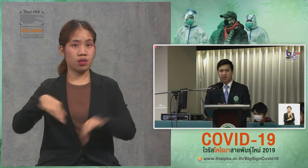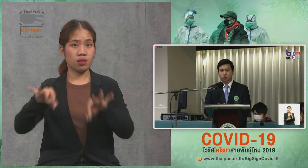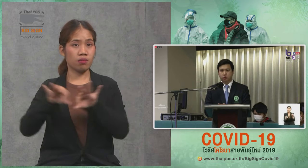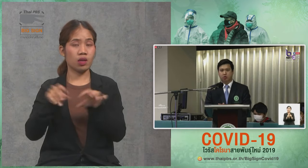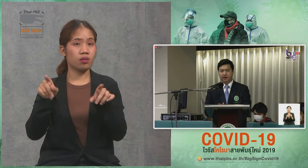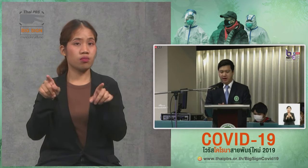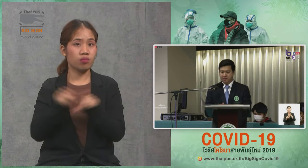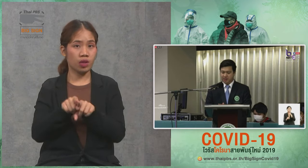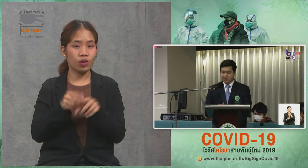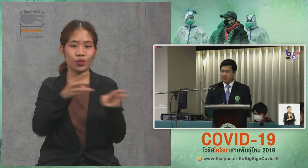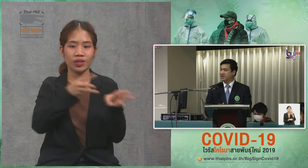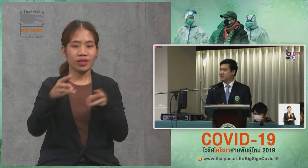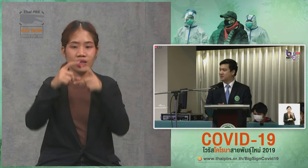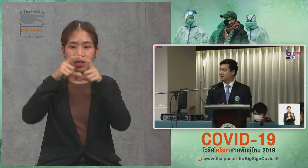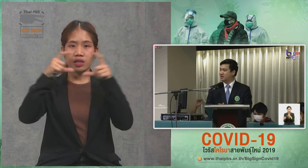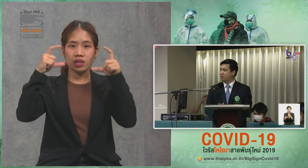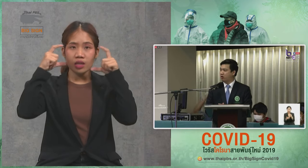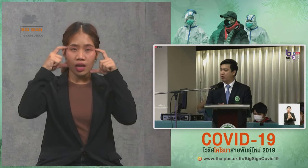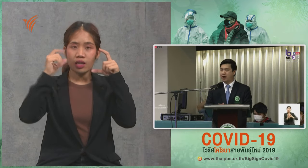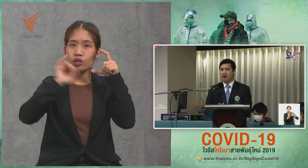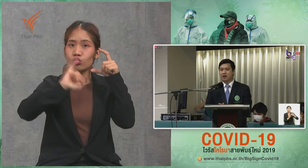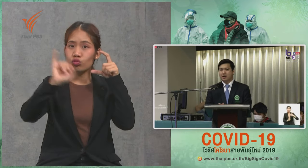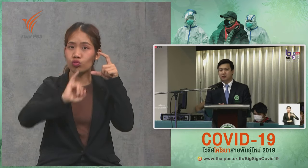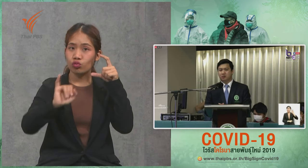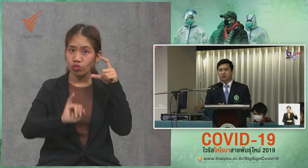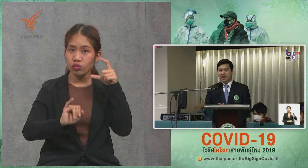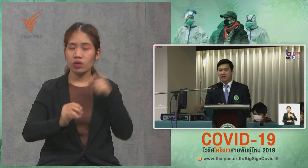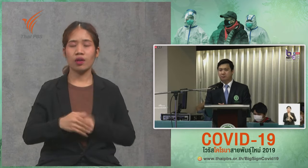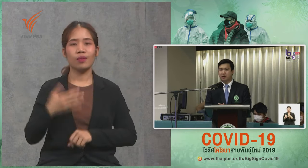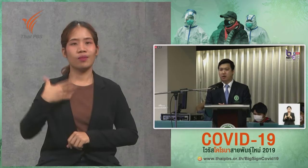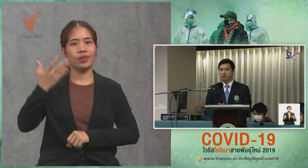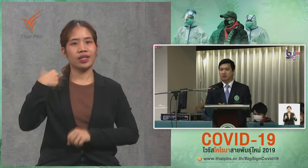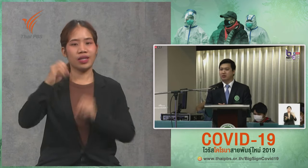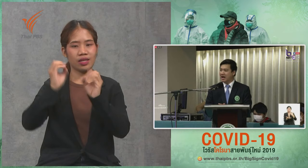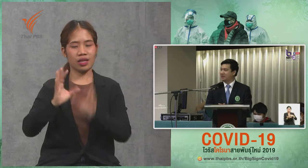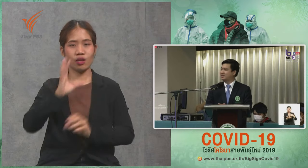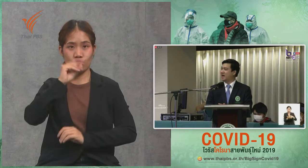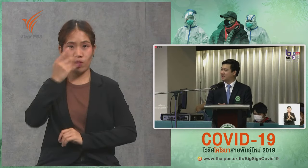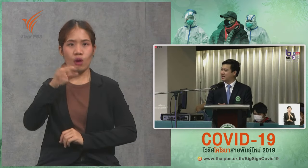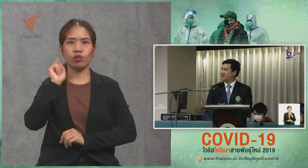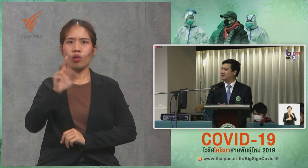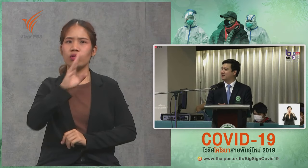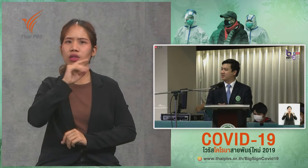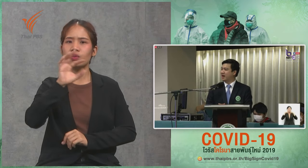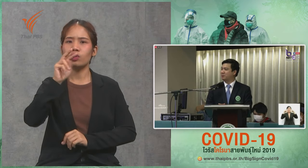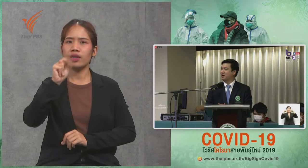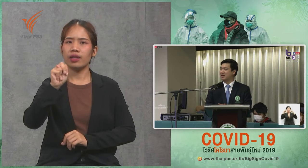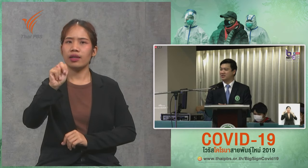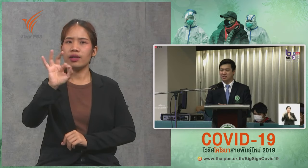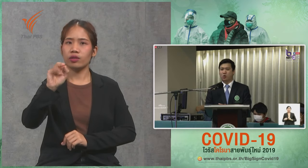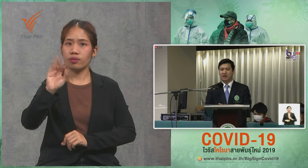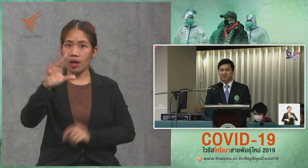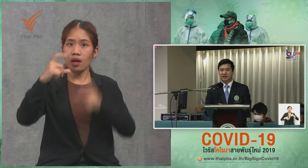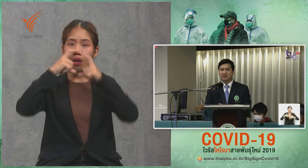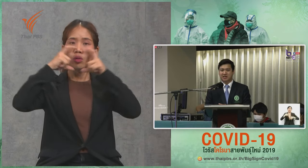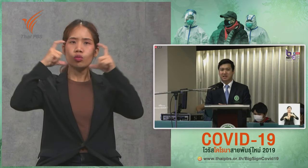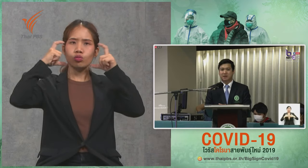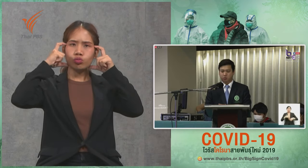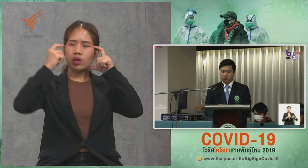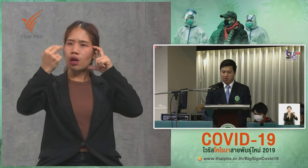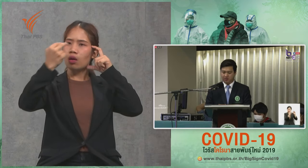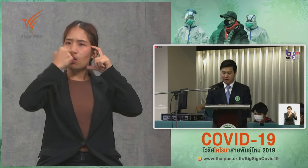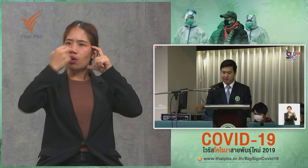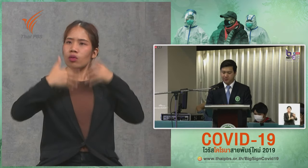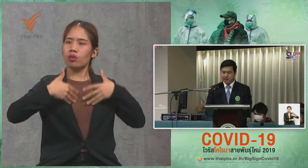การใช้อย่างถูกต้องนะครับเมื่อกี้อาจารย์ท่านได้บอกแล้วว่าต้องใช้แล้วมีความรู้สึกอึดอัดที่จะหายใจนะครับถ้าเกิดหายใจสะดวกอาจจะเป็นการ